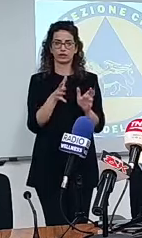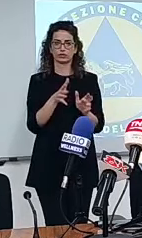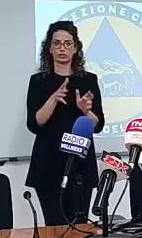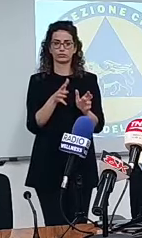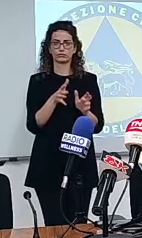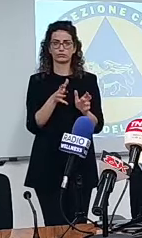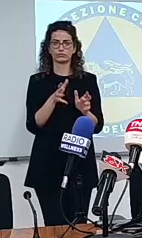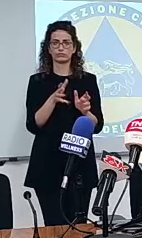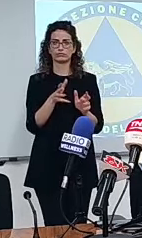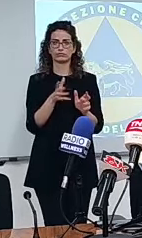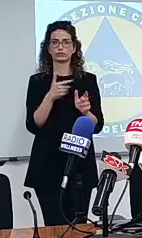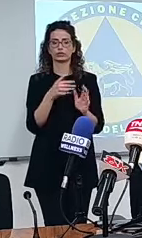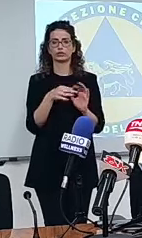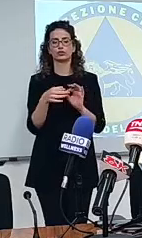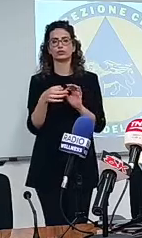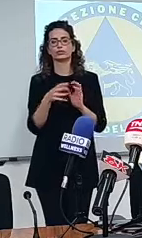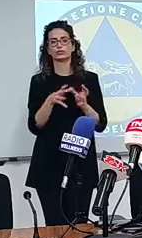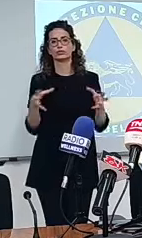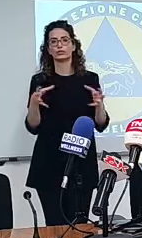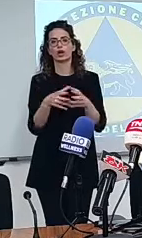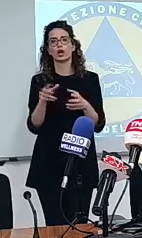stanno coinvolgendo